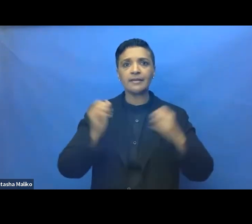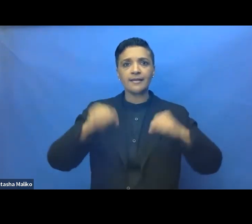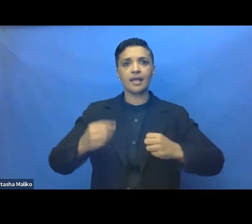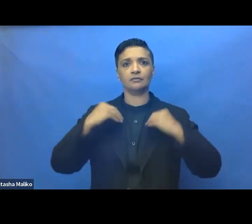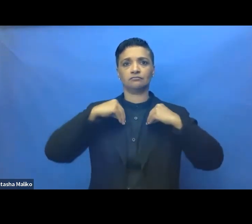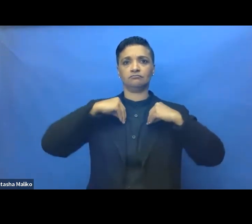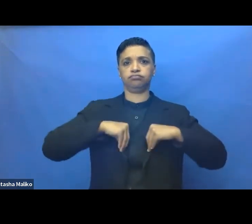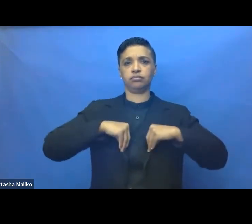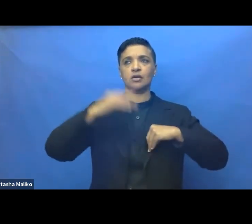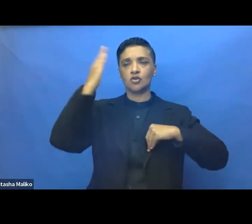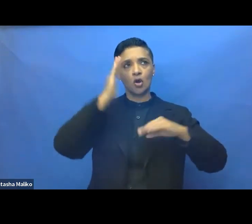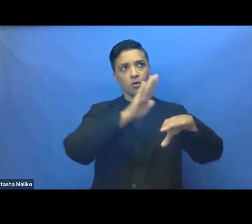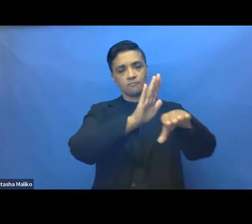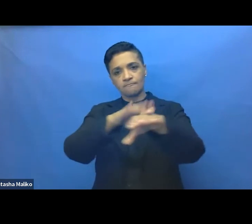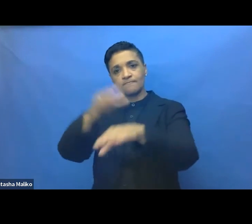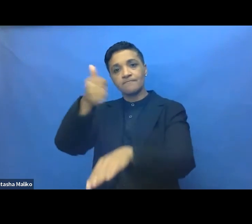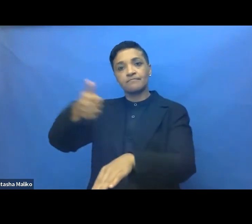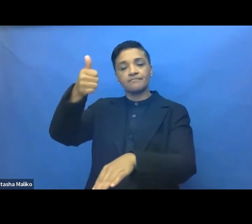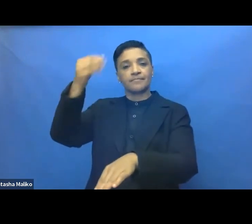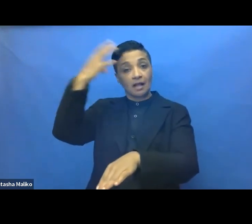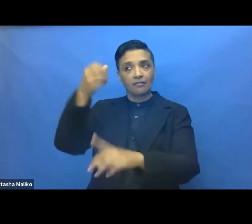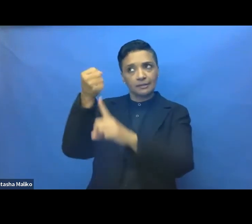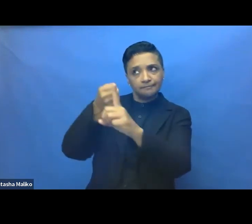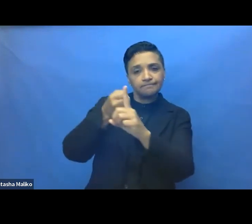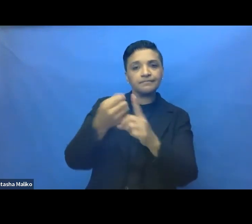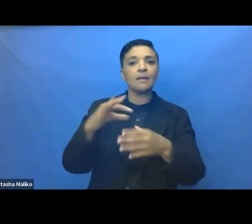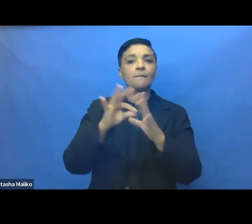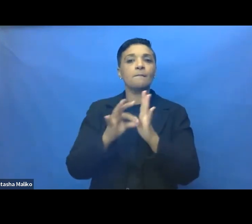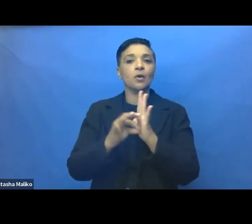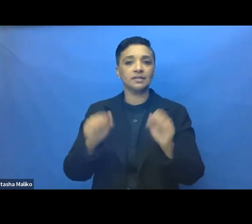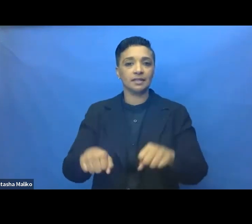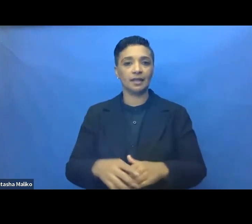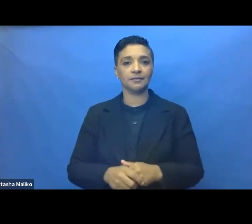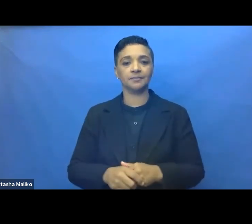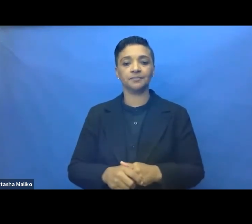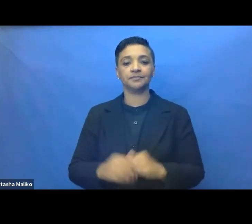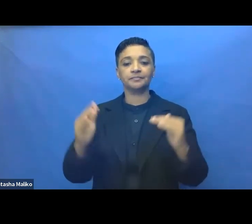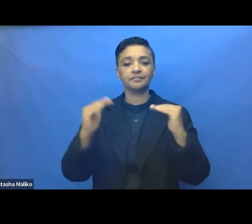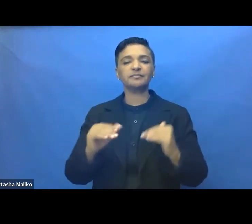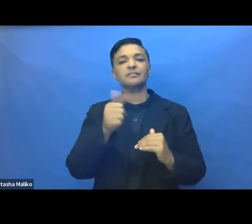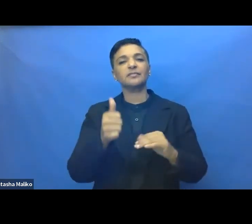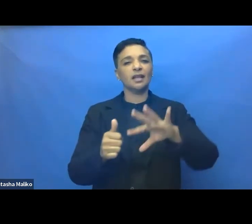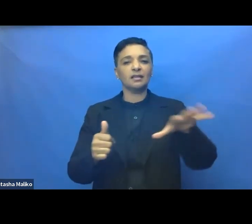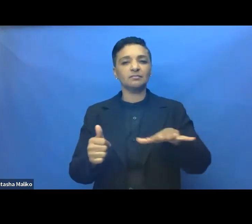changement climatique et son impact sur la société, pour qu'elles puissent